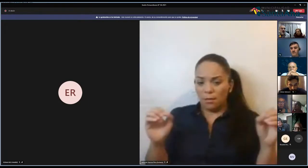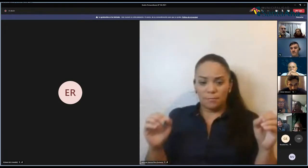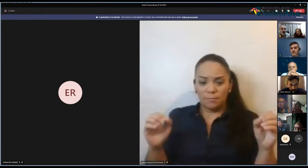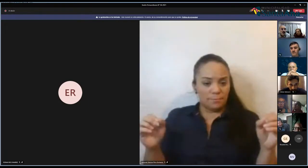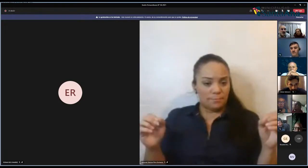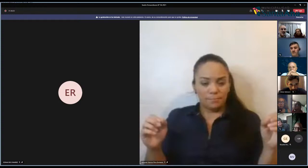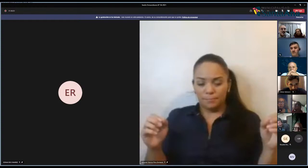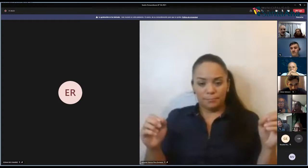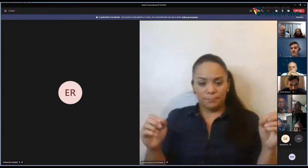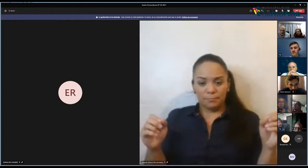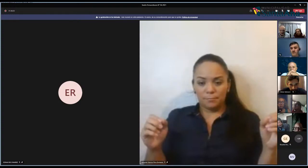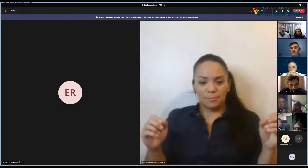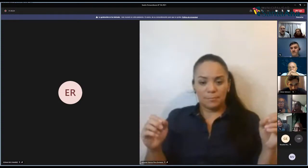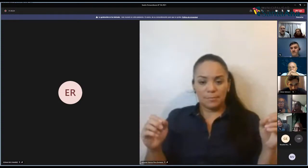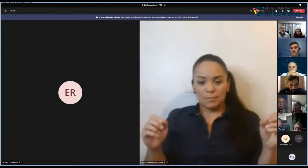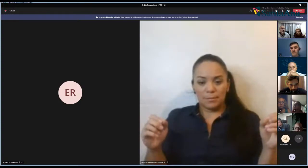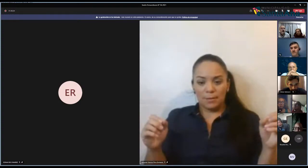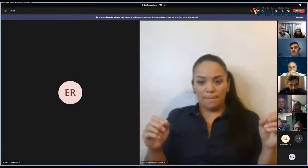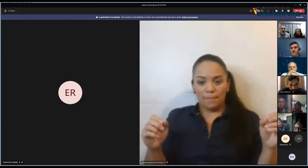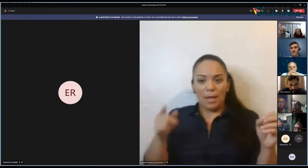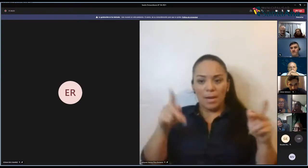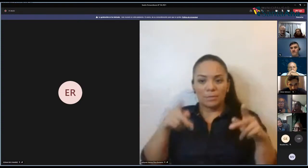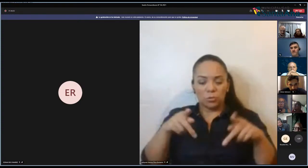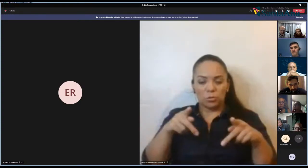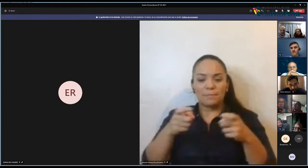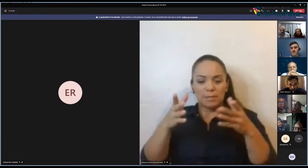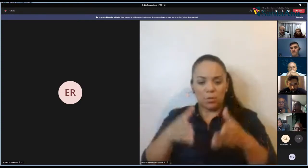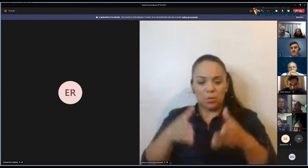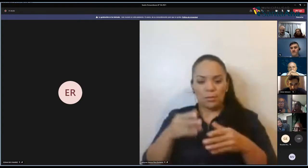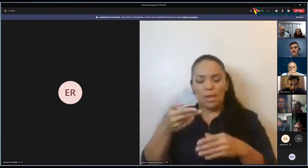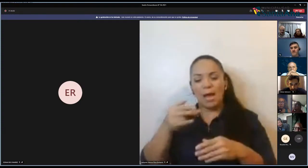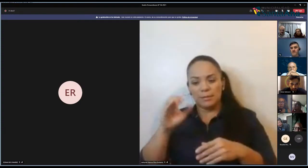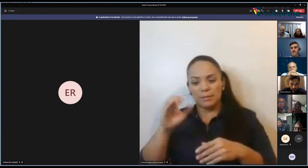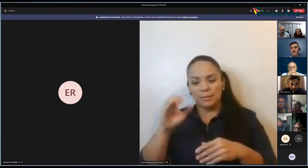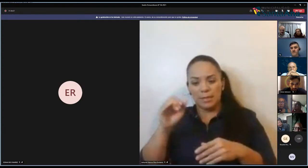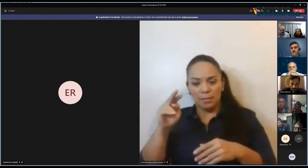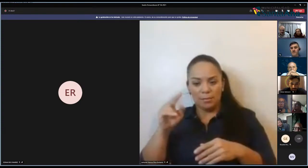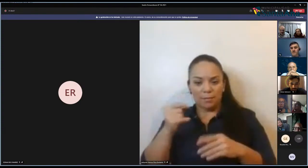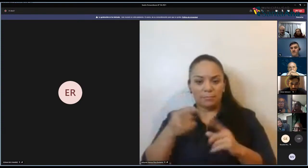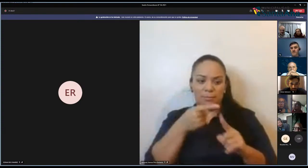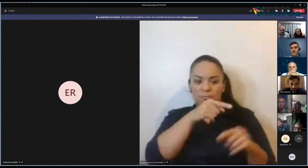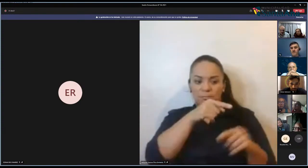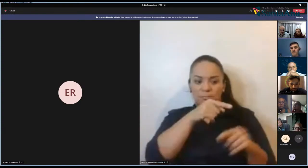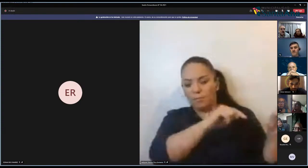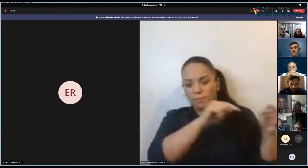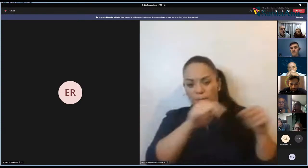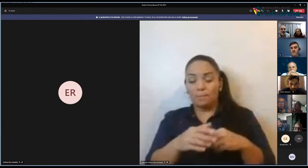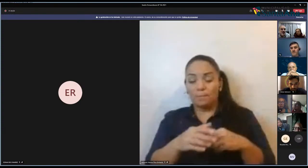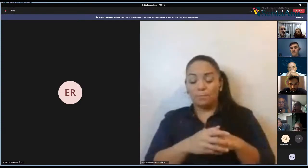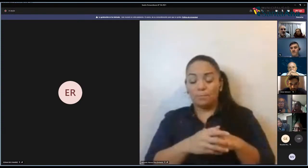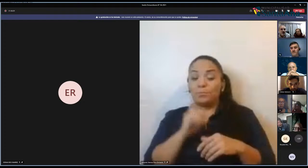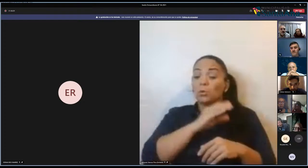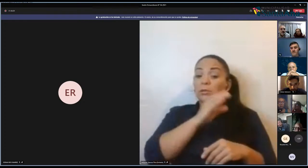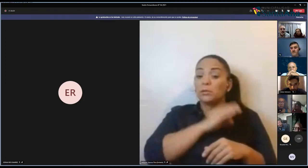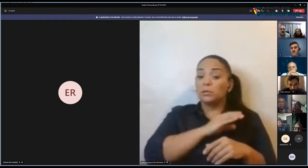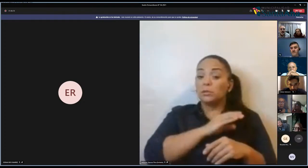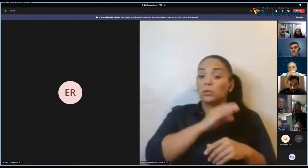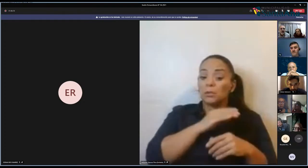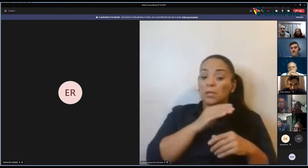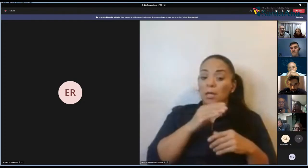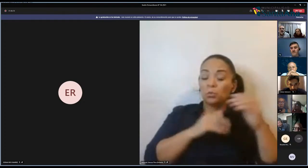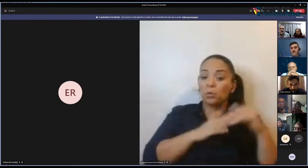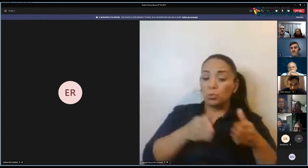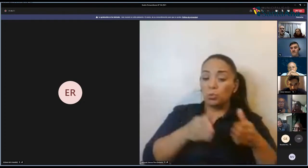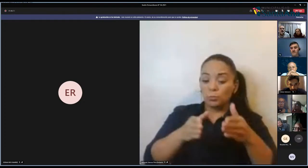administradores de esa hacienda de dónde provenía ese material está la condición de la construcción de la servidumbre que